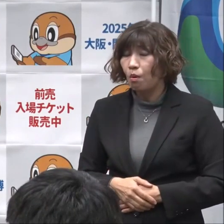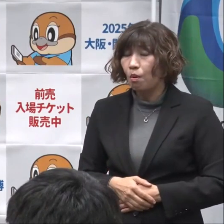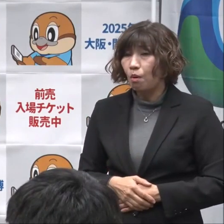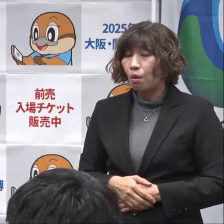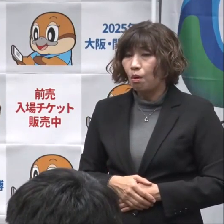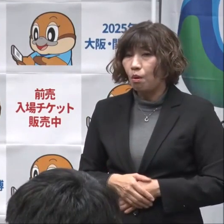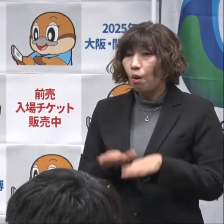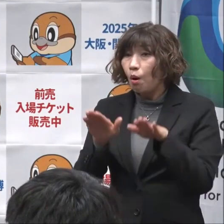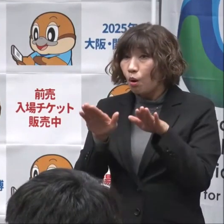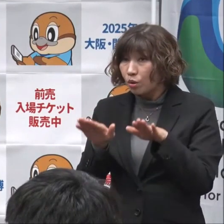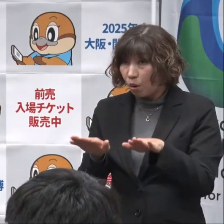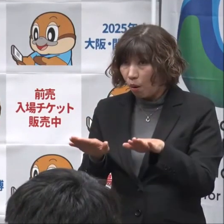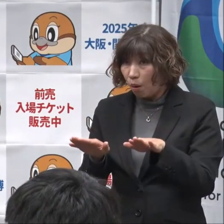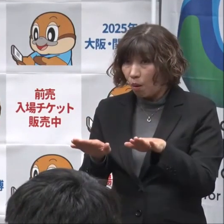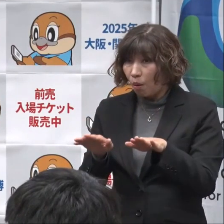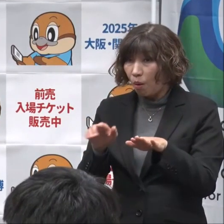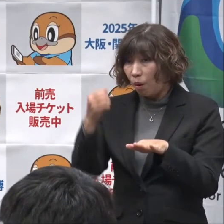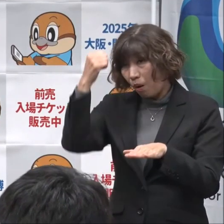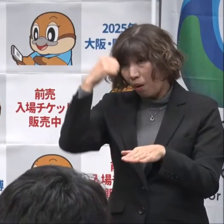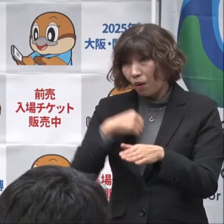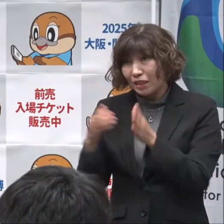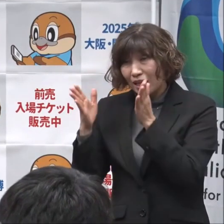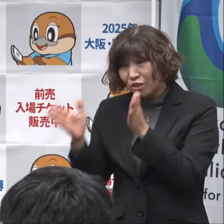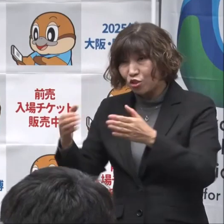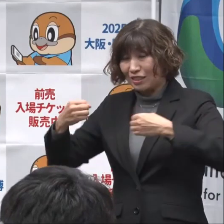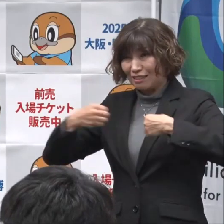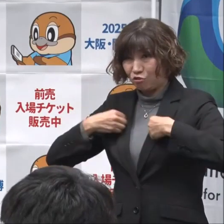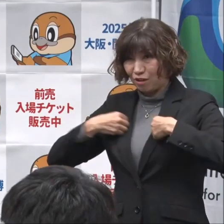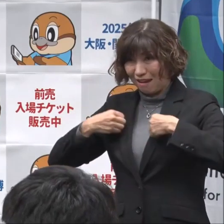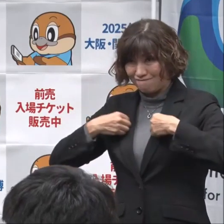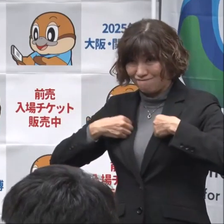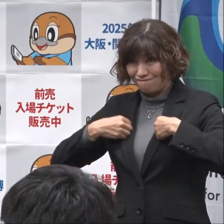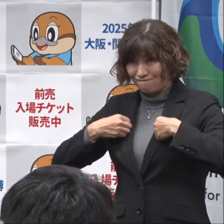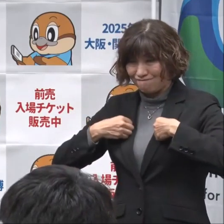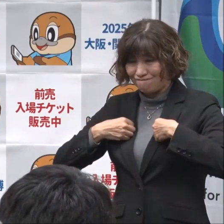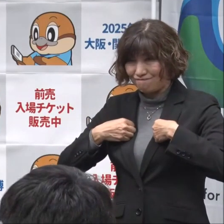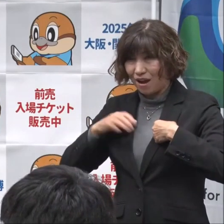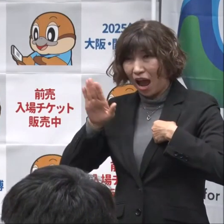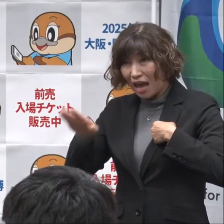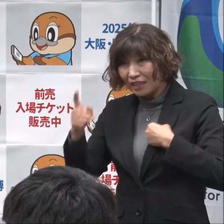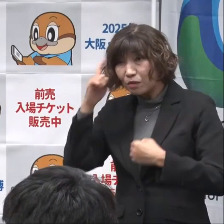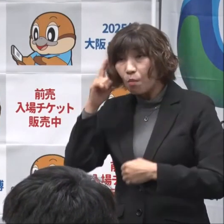今日の午前中の訓練に関して